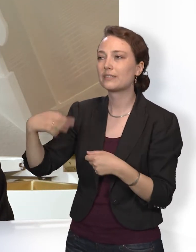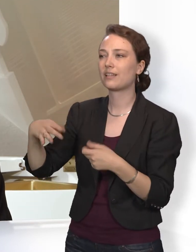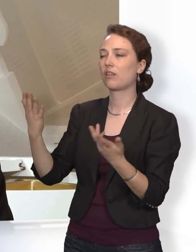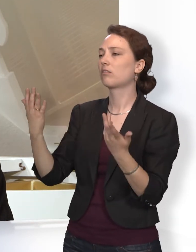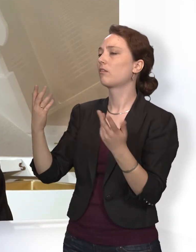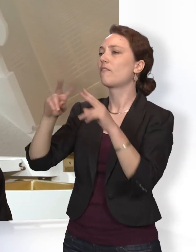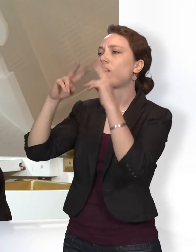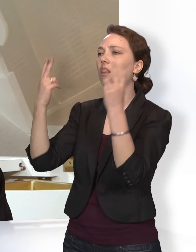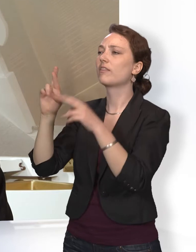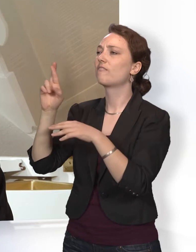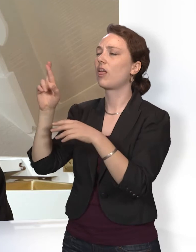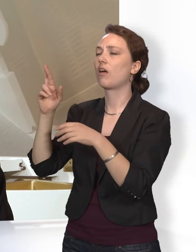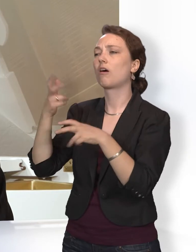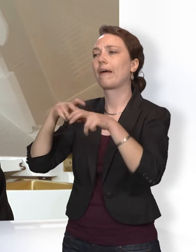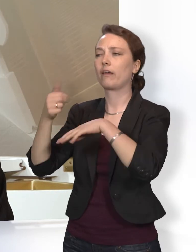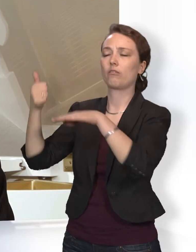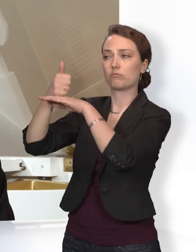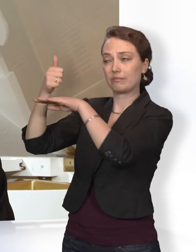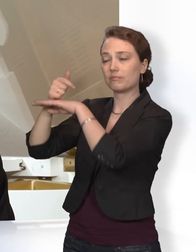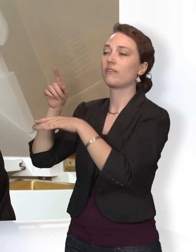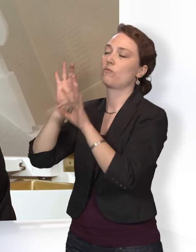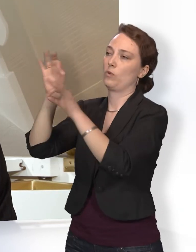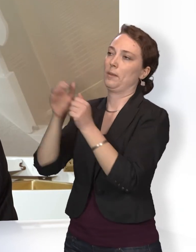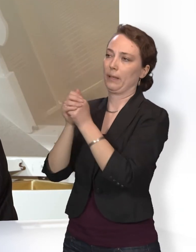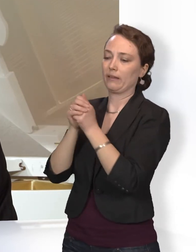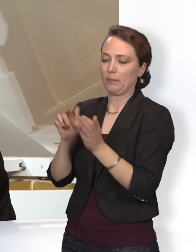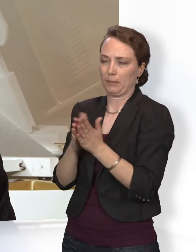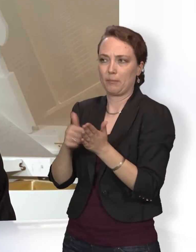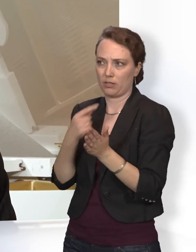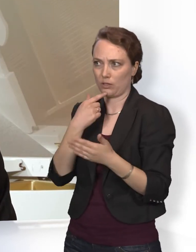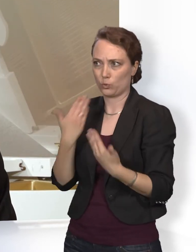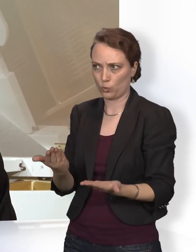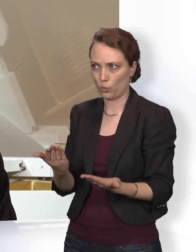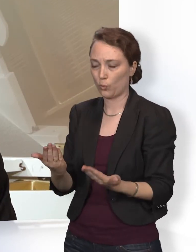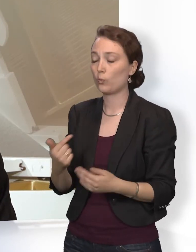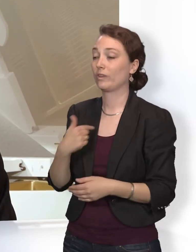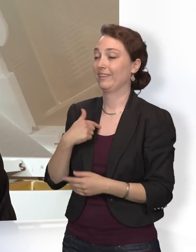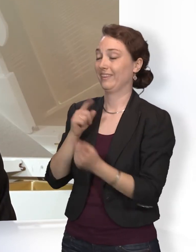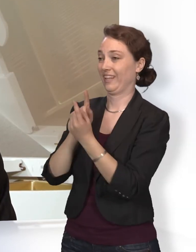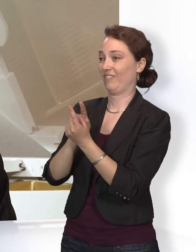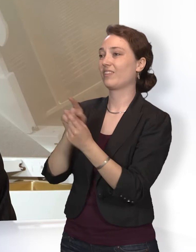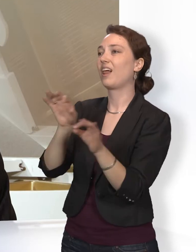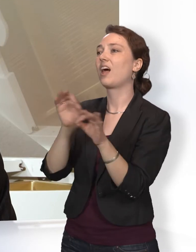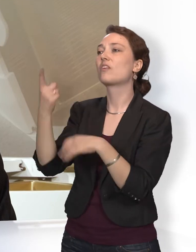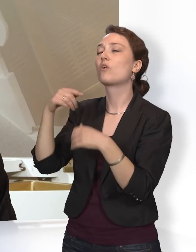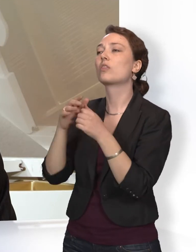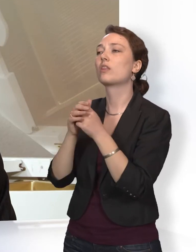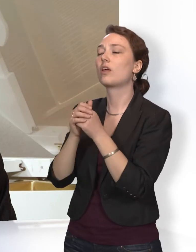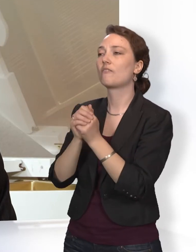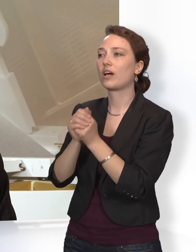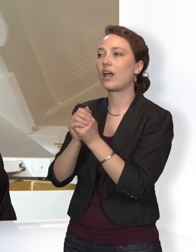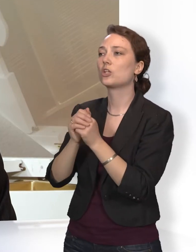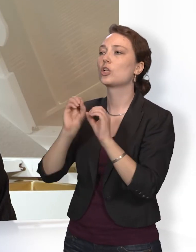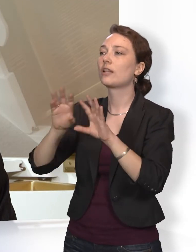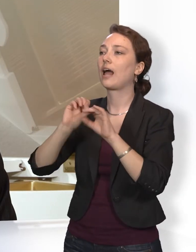beten, wie uns das in der Bibel ja nahegelegt wird. Da treffe ich den Leiter der evangelischen Nachrichtenagentur IDEA, Helmut